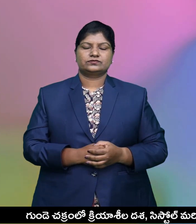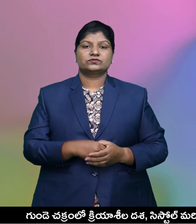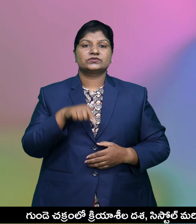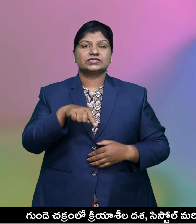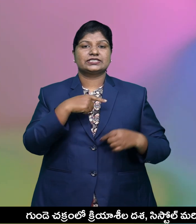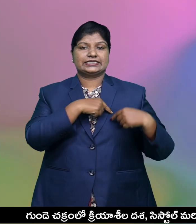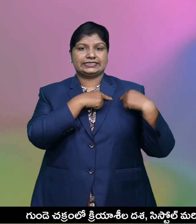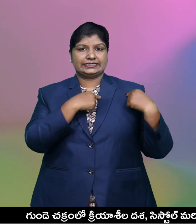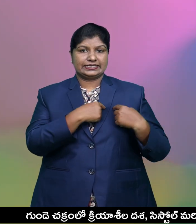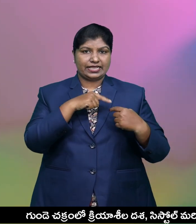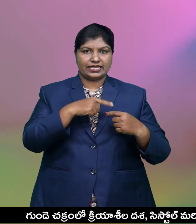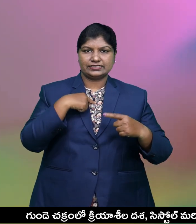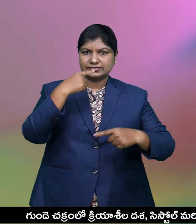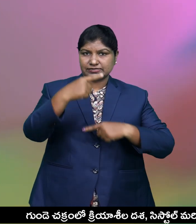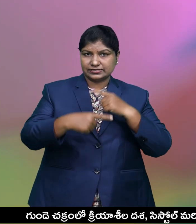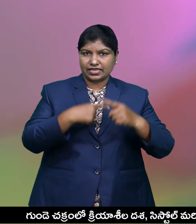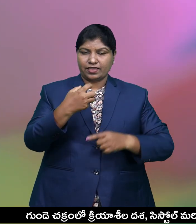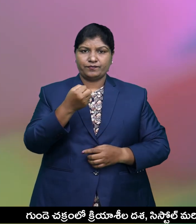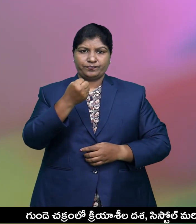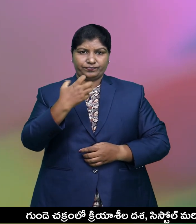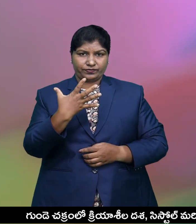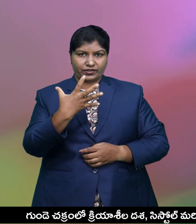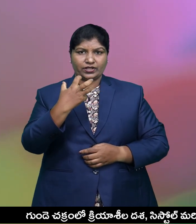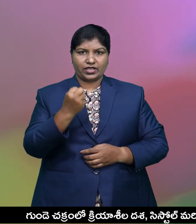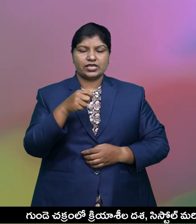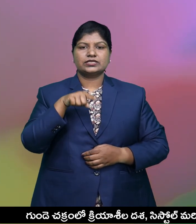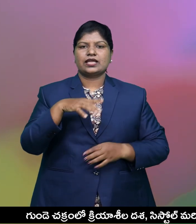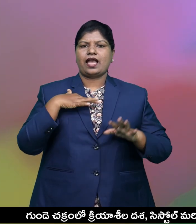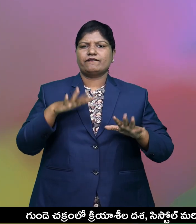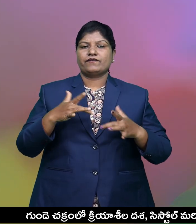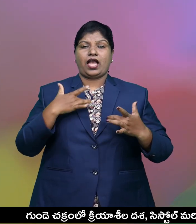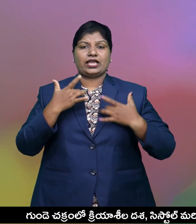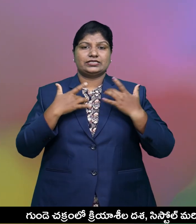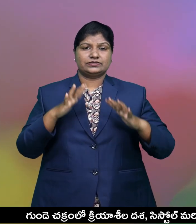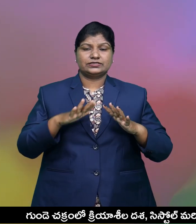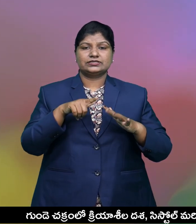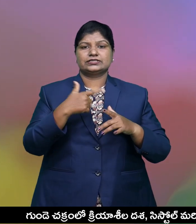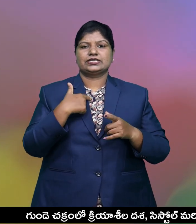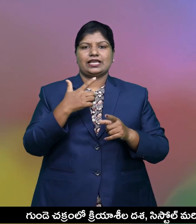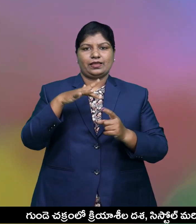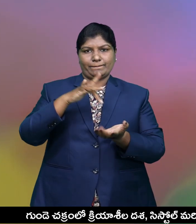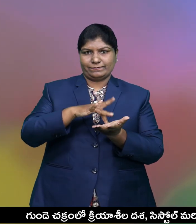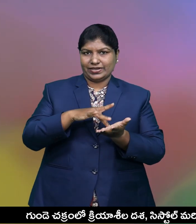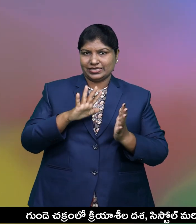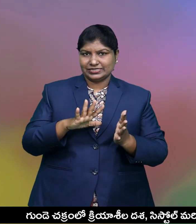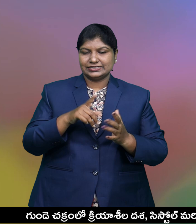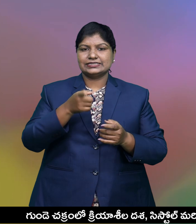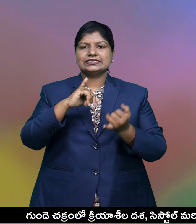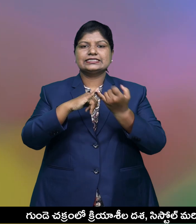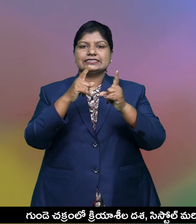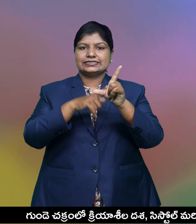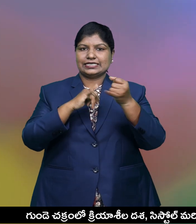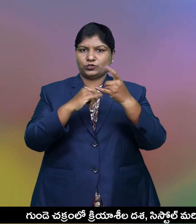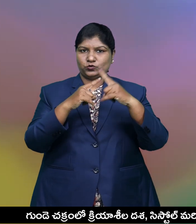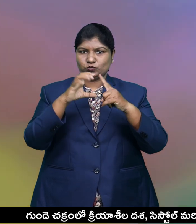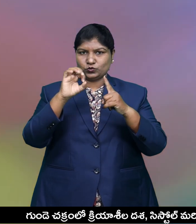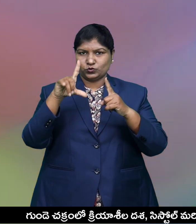గుండె చక్రంలో క్రియాశీల దశ, సిస్టోల్ మరియు విశ్రాంతి దశ, కర్ణిక మరియు జఠరికల డయోస్టోల్